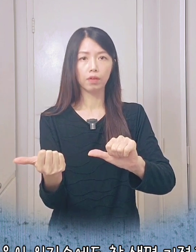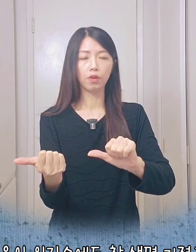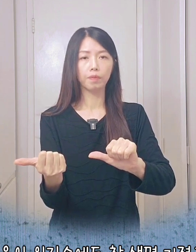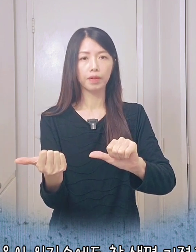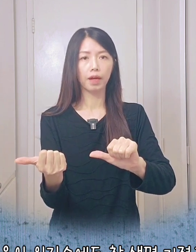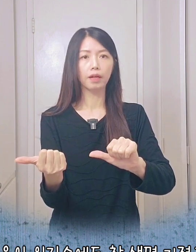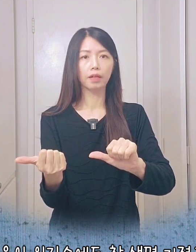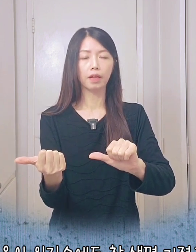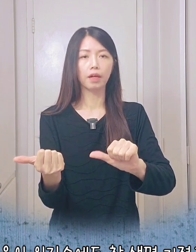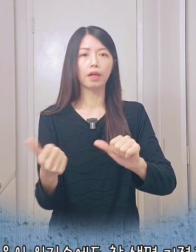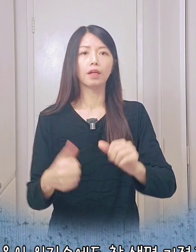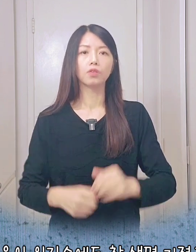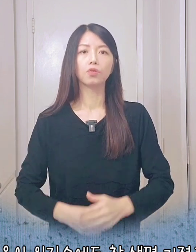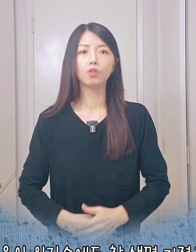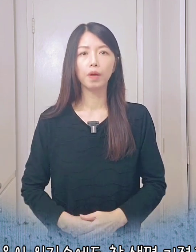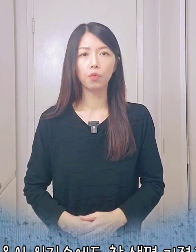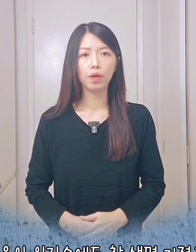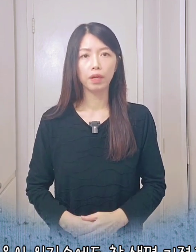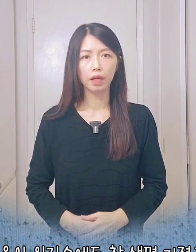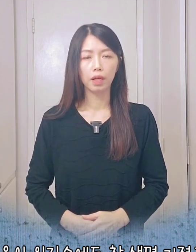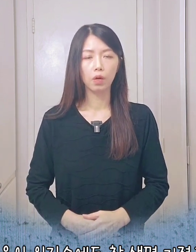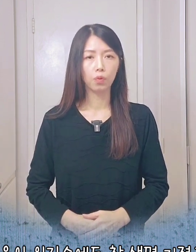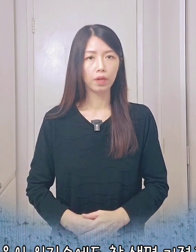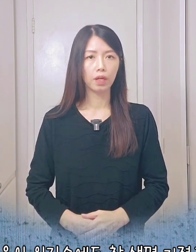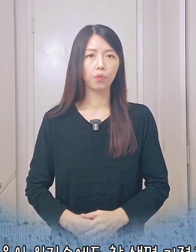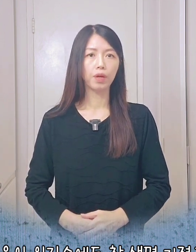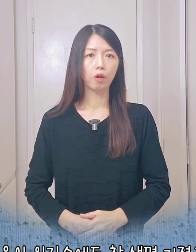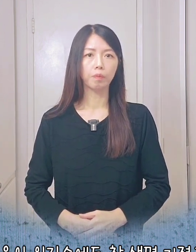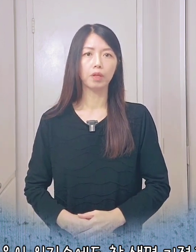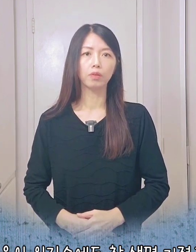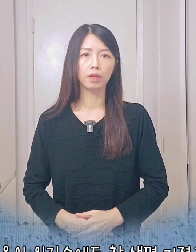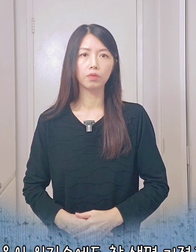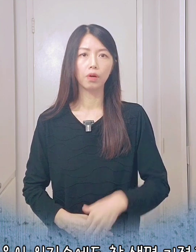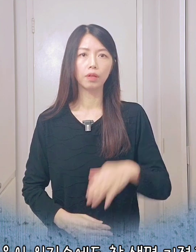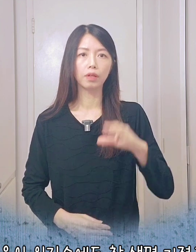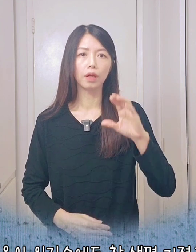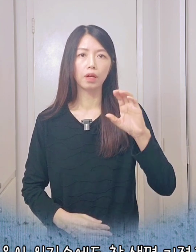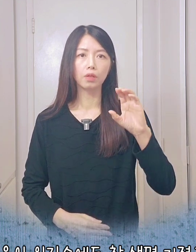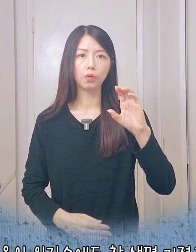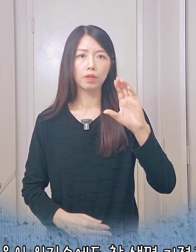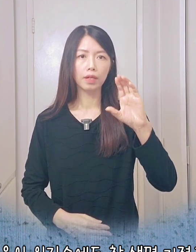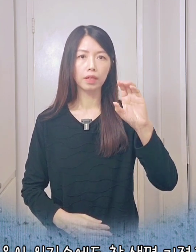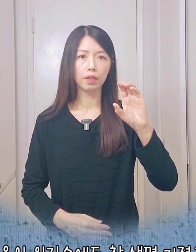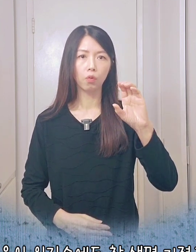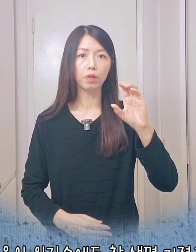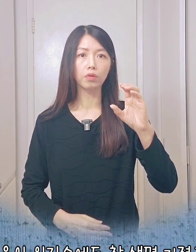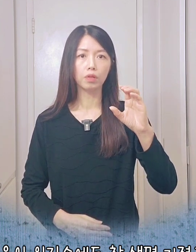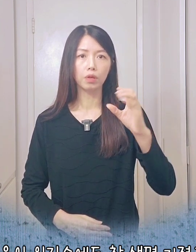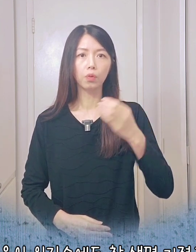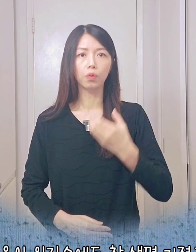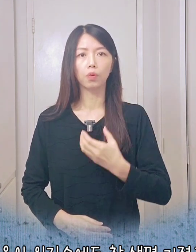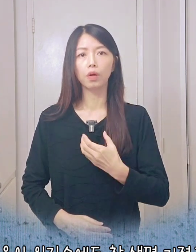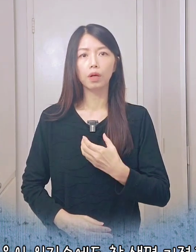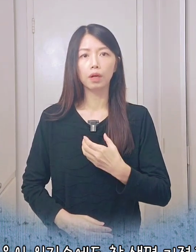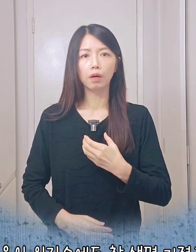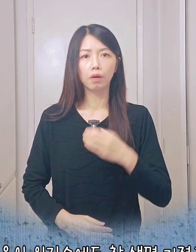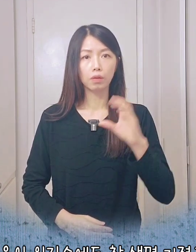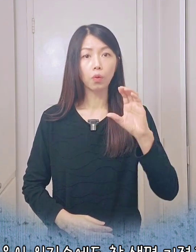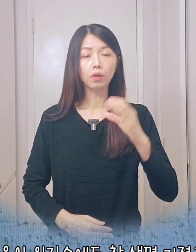죽다라고 한 뜻의 수어입니다. 죽음의 위기, 위험 이런 뜻의 수어는 손을 살짝 이렇게 오므려